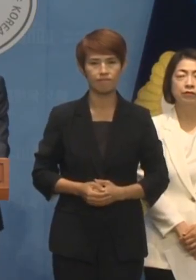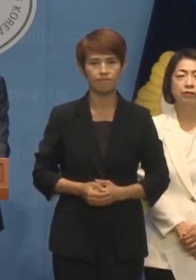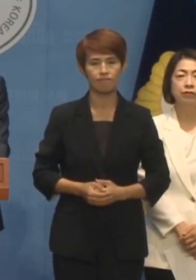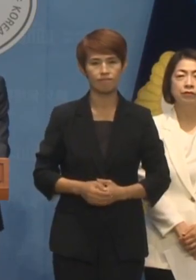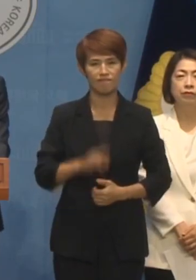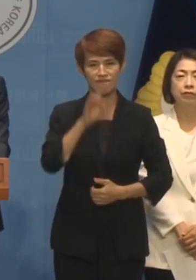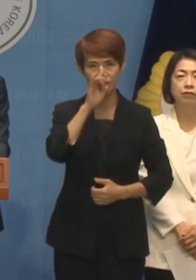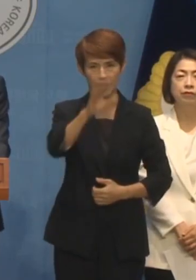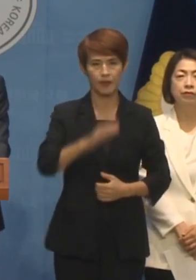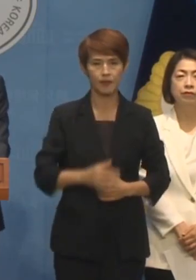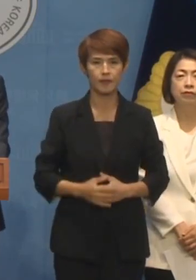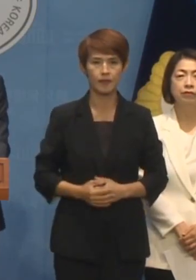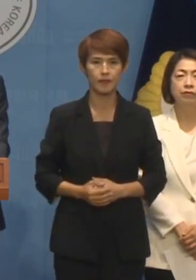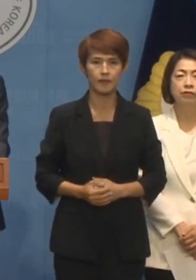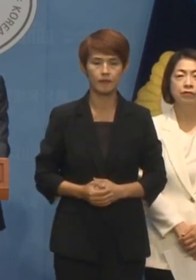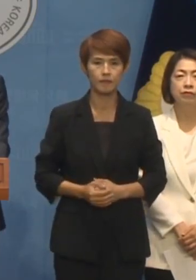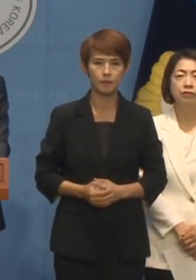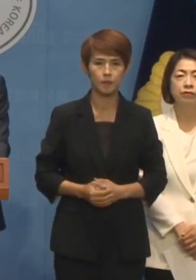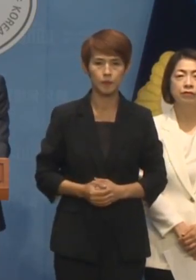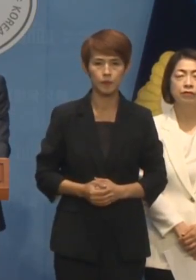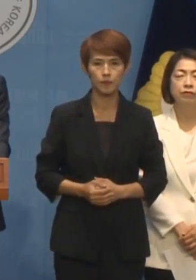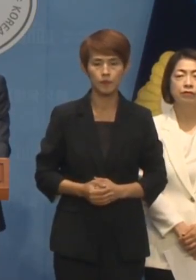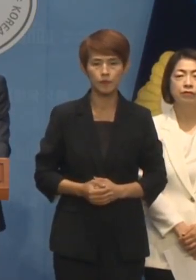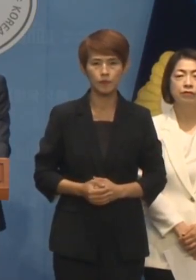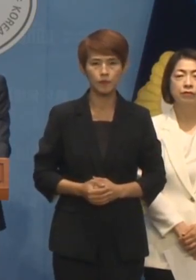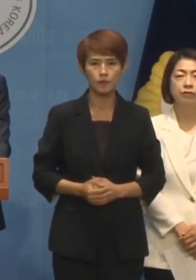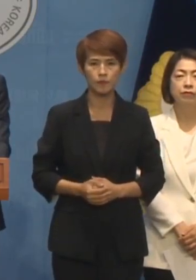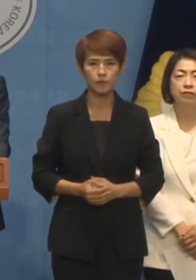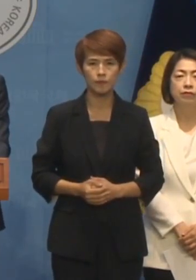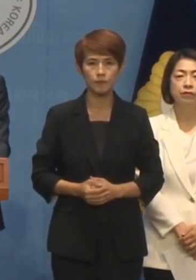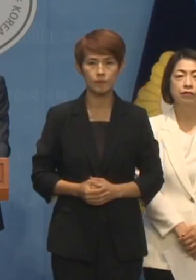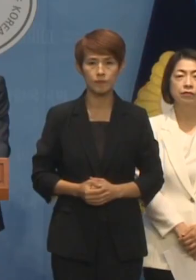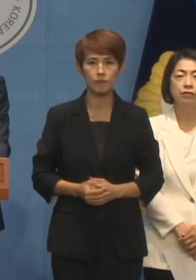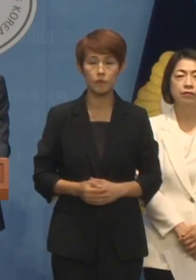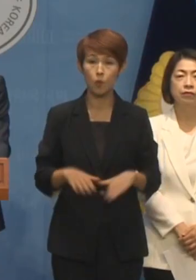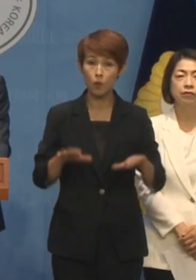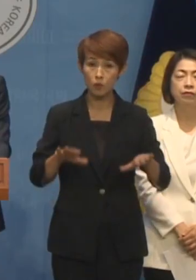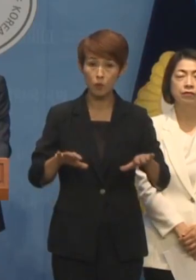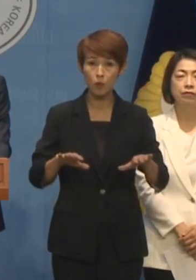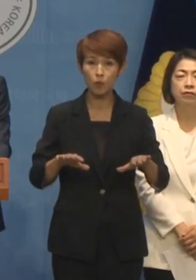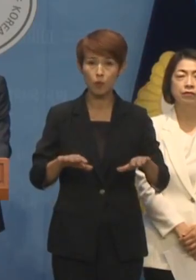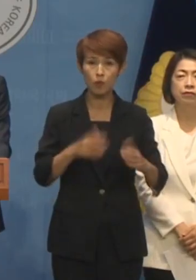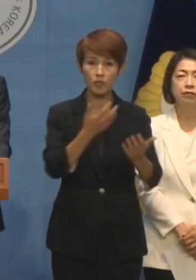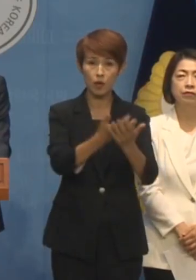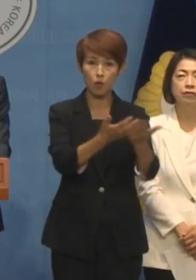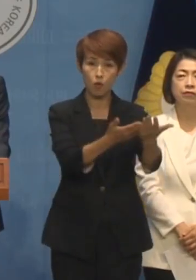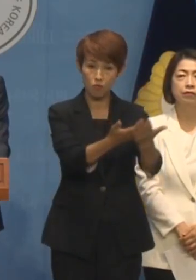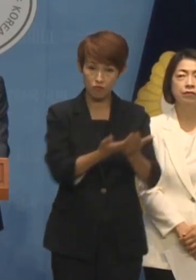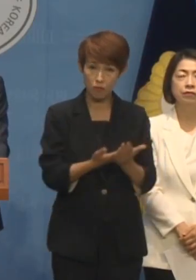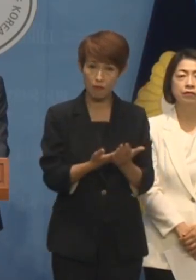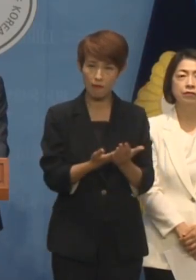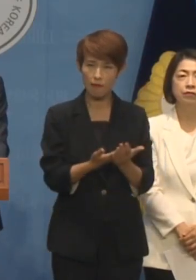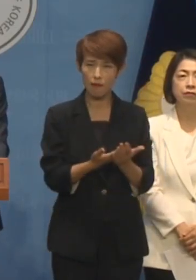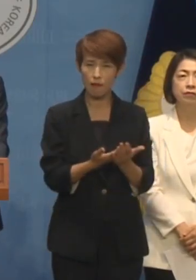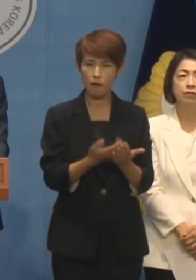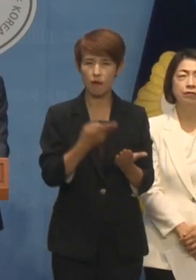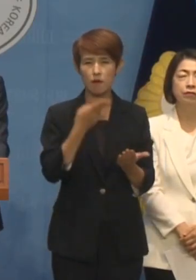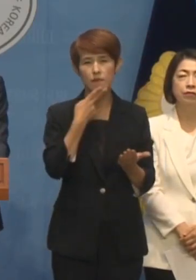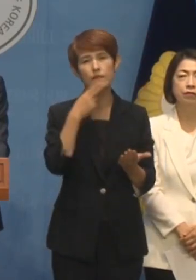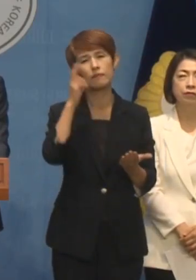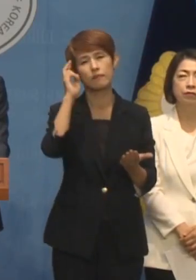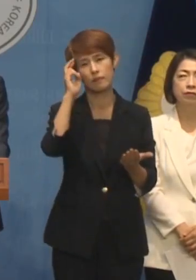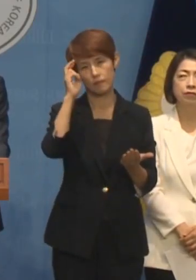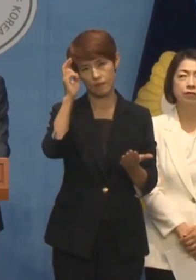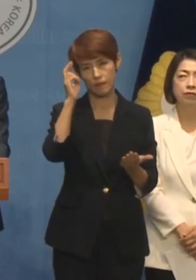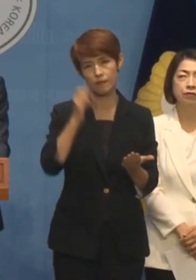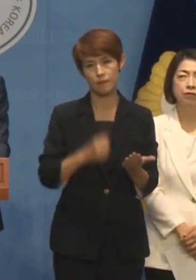끊어내겠다는 결연한 의지라는 점을 말씀드리고 싶습니다. 오늘도 자료를 내지 않을 것으로 사실